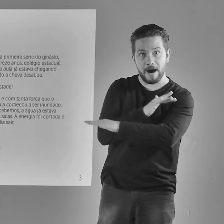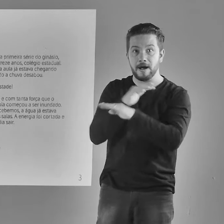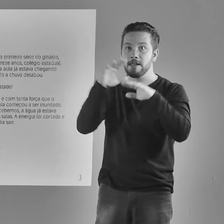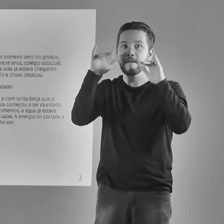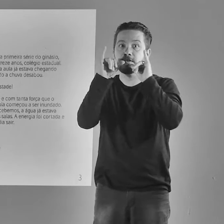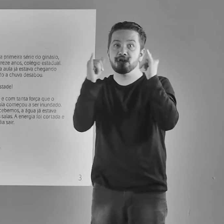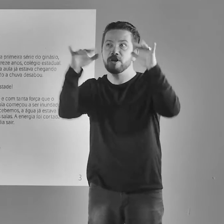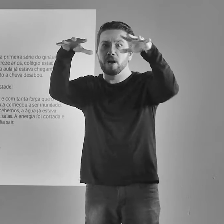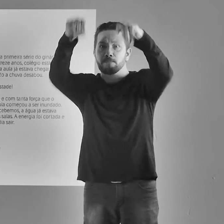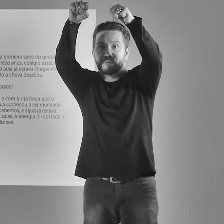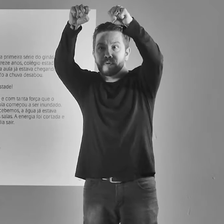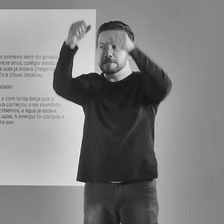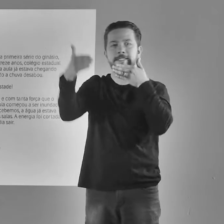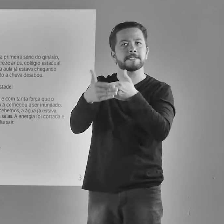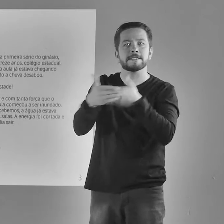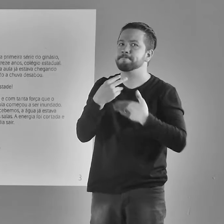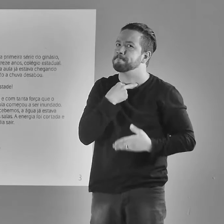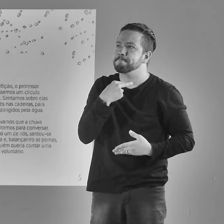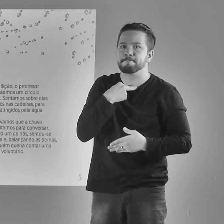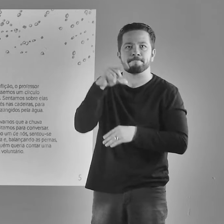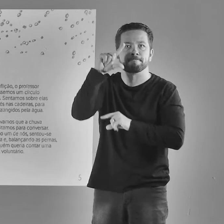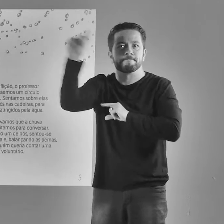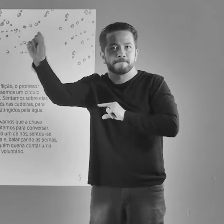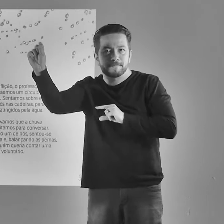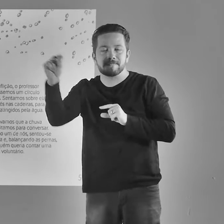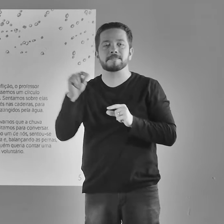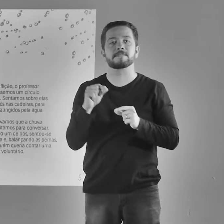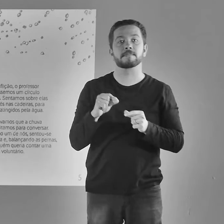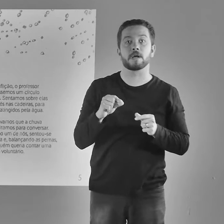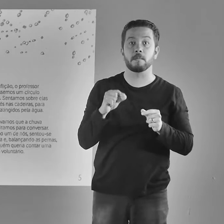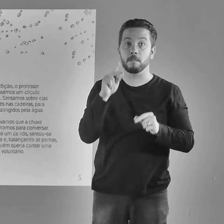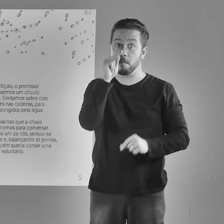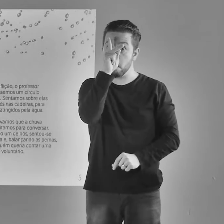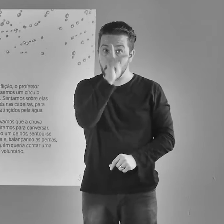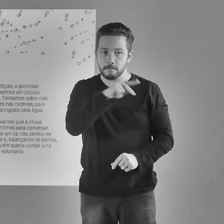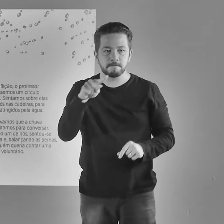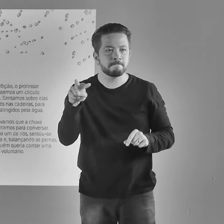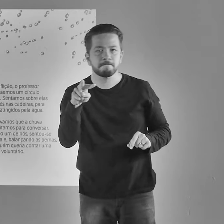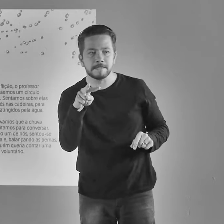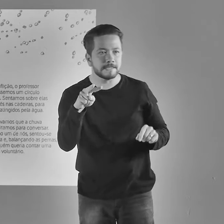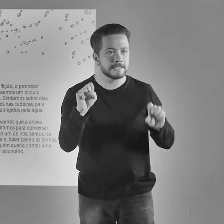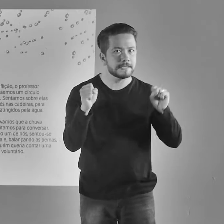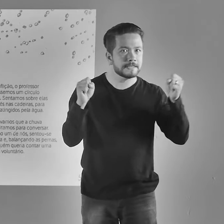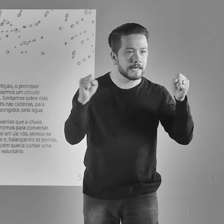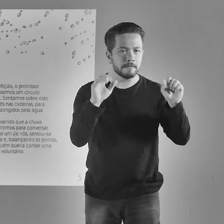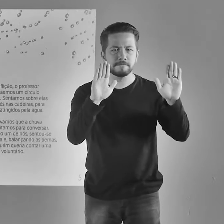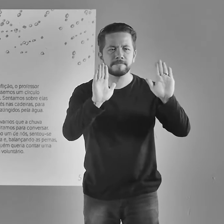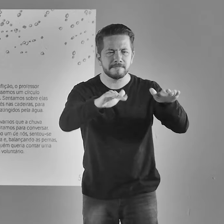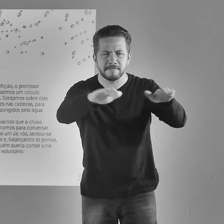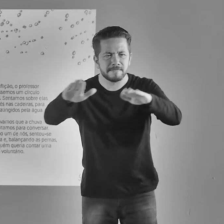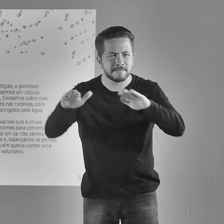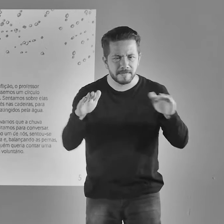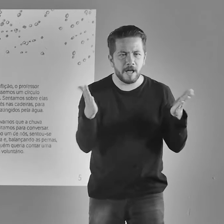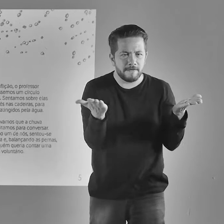cortada e ninguém podia sair. Ao notar nossa aflição, o professor sugeriu que fizéssemos